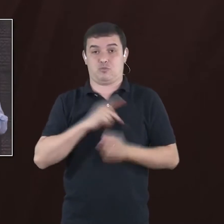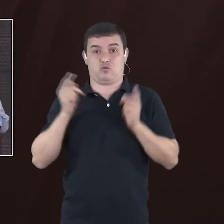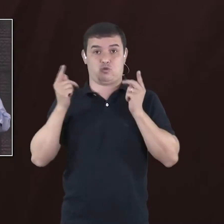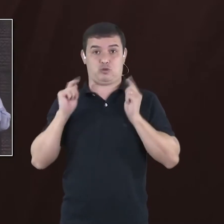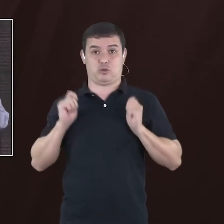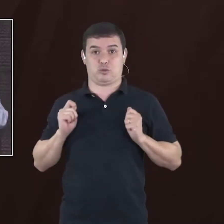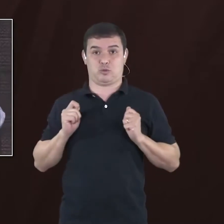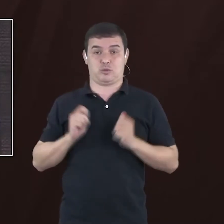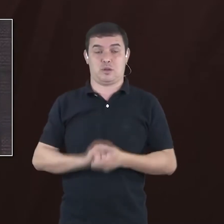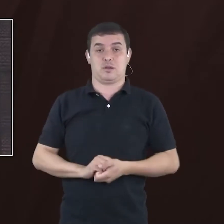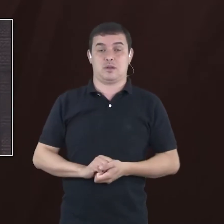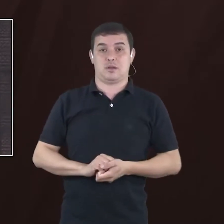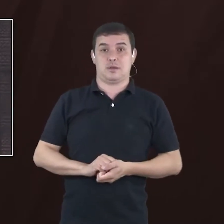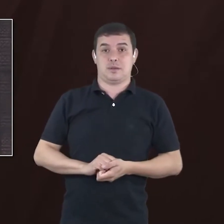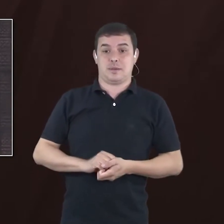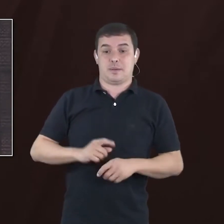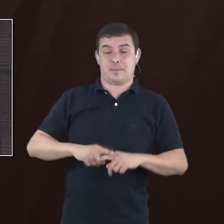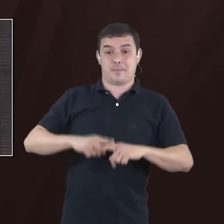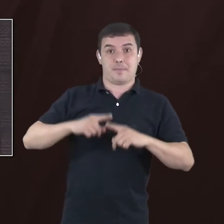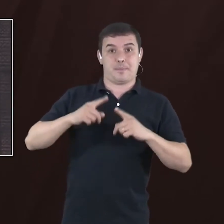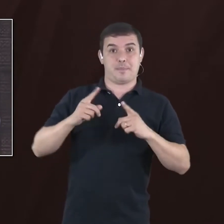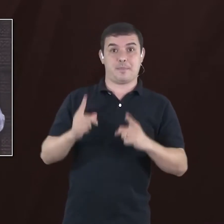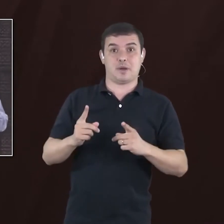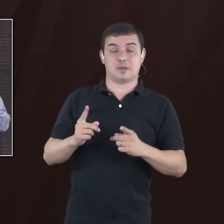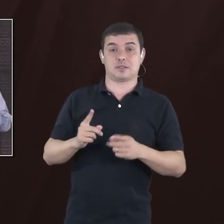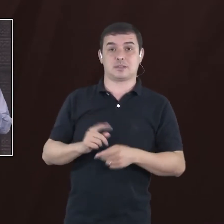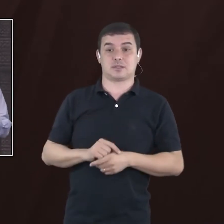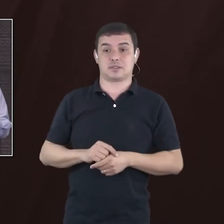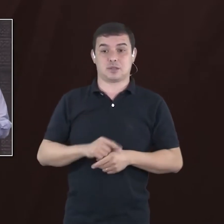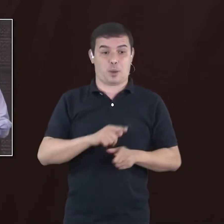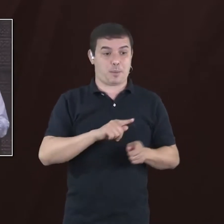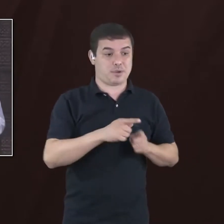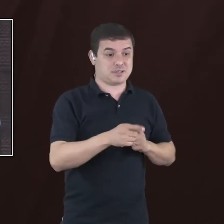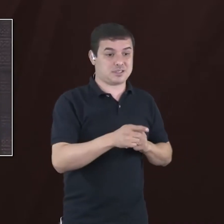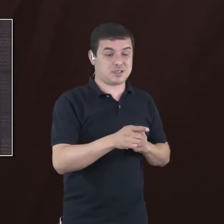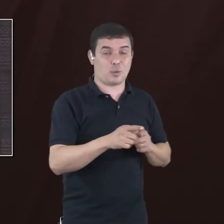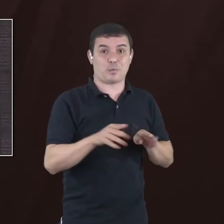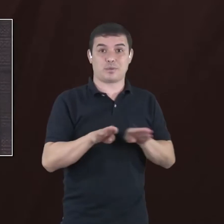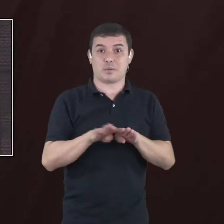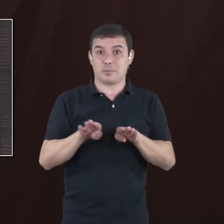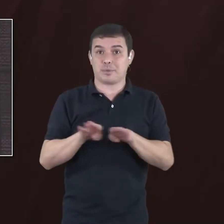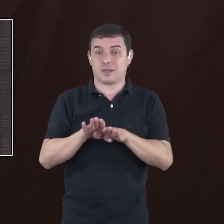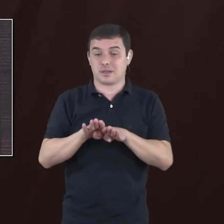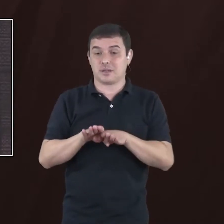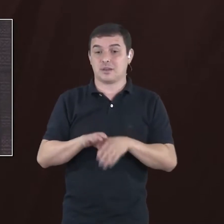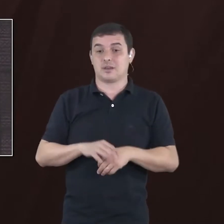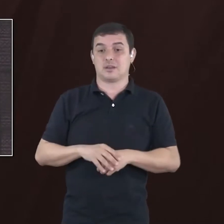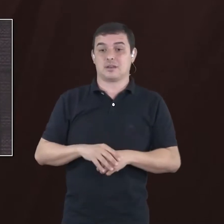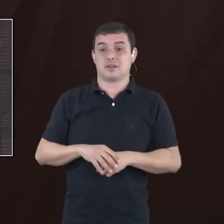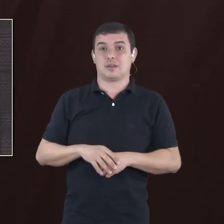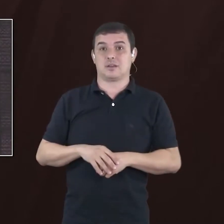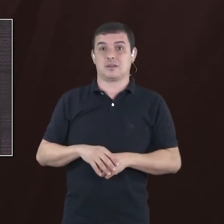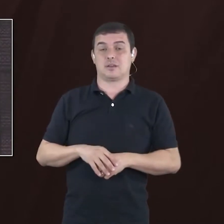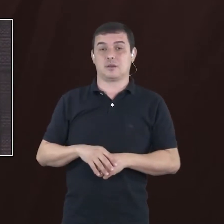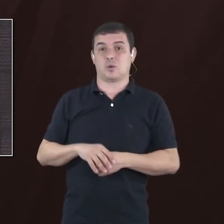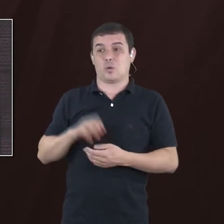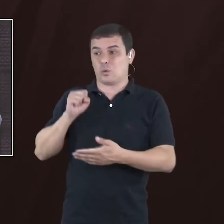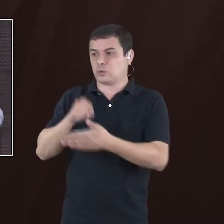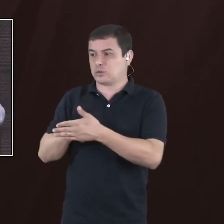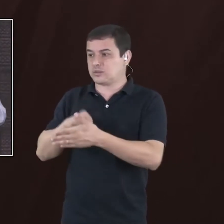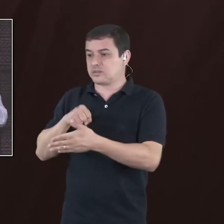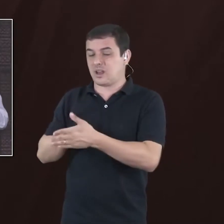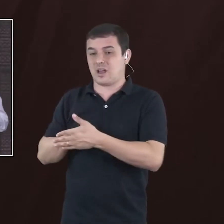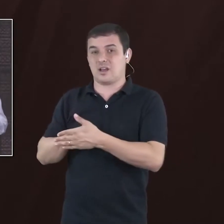Mas, além da perseguição dos judeus, Paulo teve que enfrentar